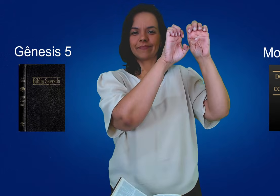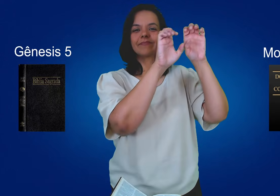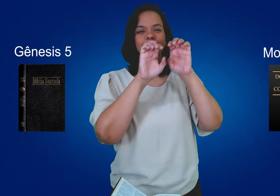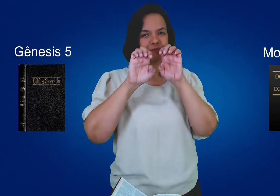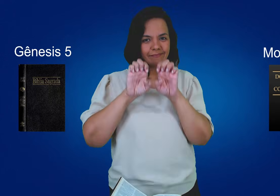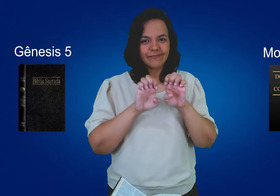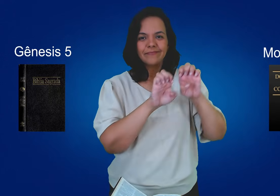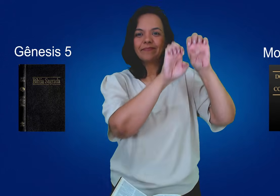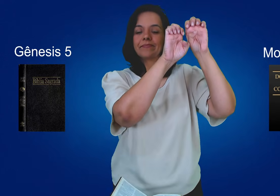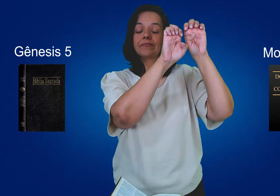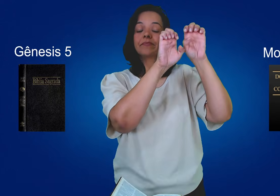Esse é o sinal de Enoque.